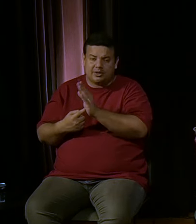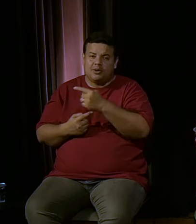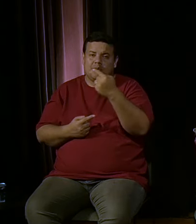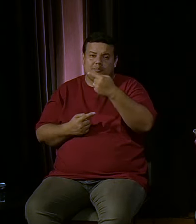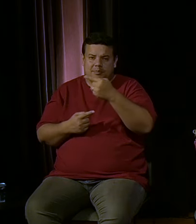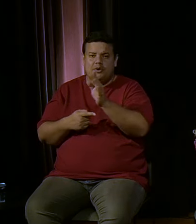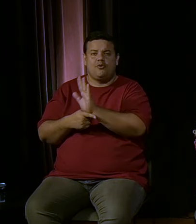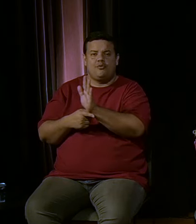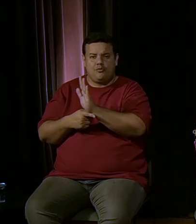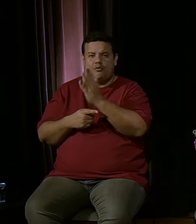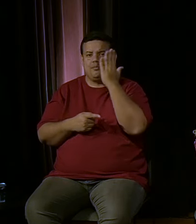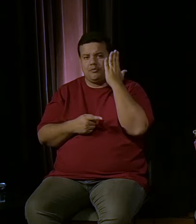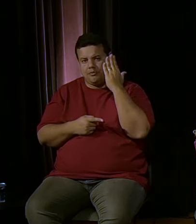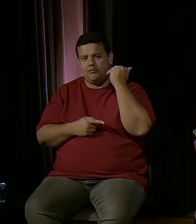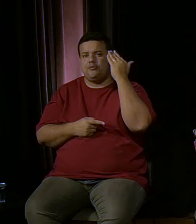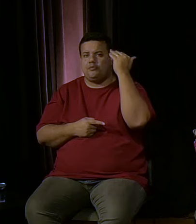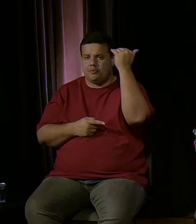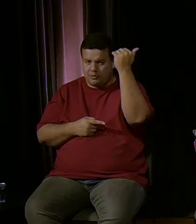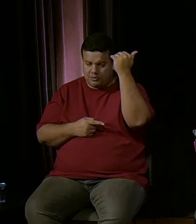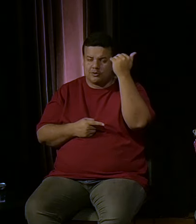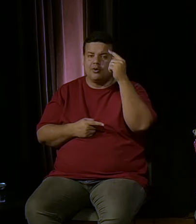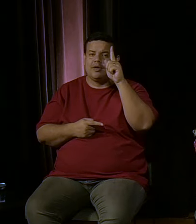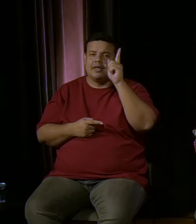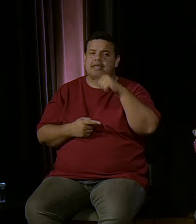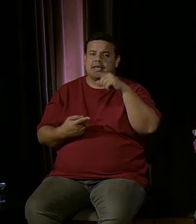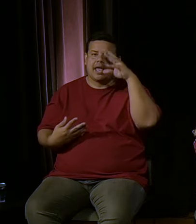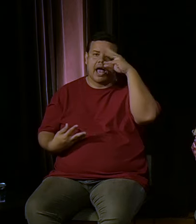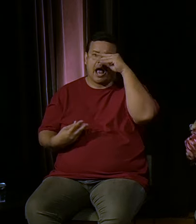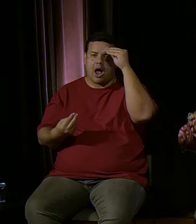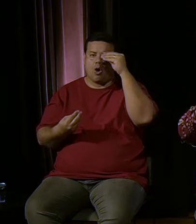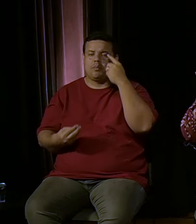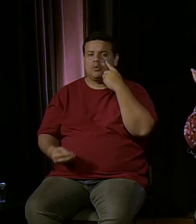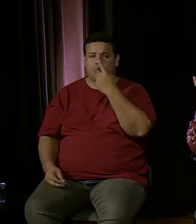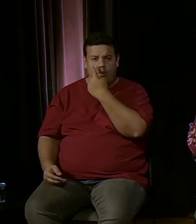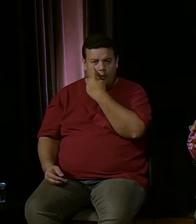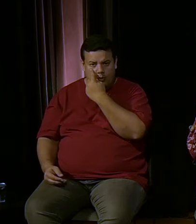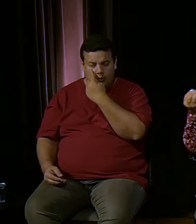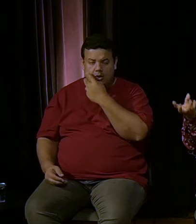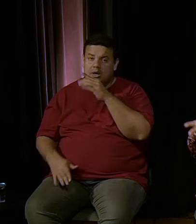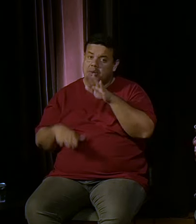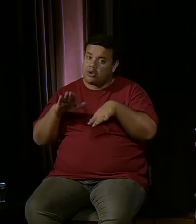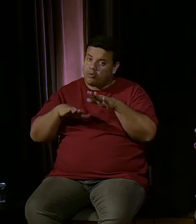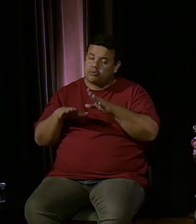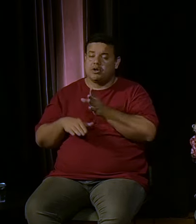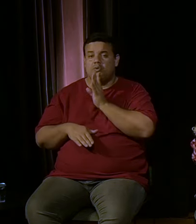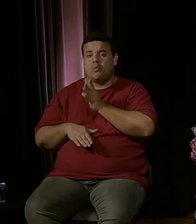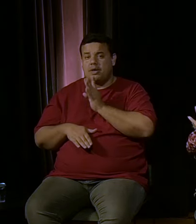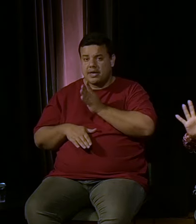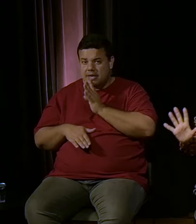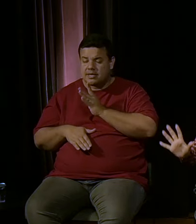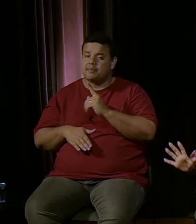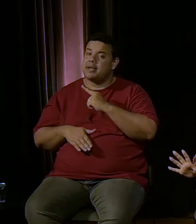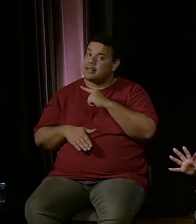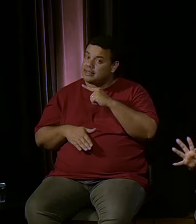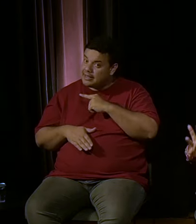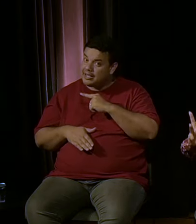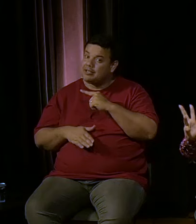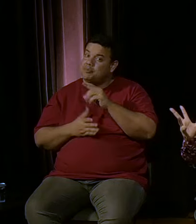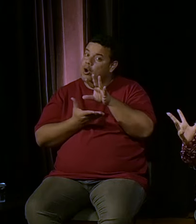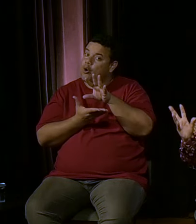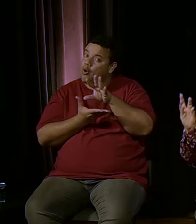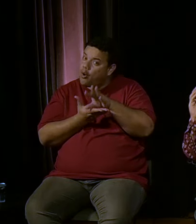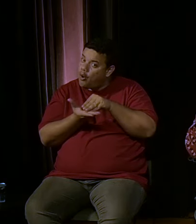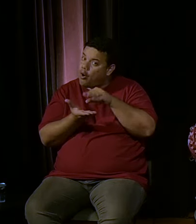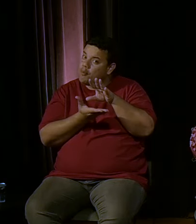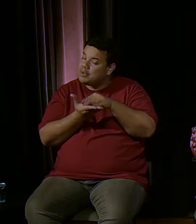seu filme mais conhecido, que é O Alma no Olho. Talvez vocês tenham ouvido falar, mas se não, tem uma cópia não muito boa, mas é a